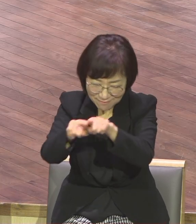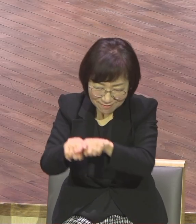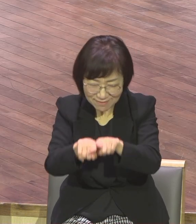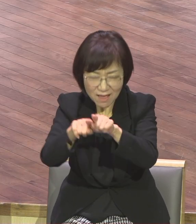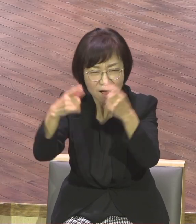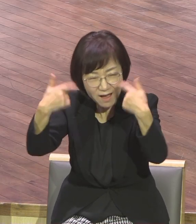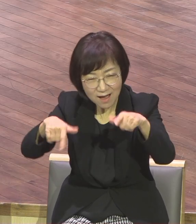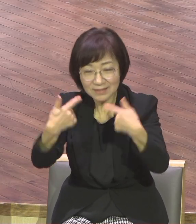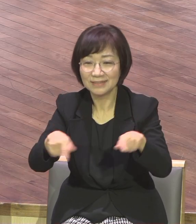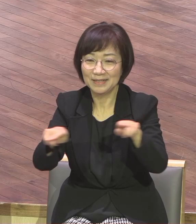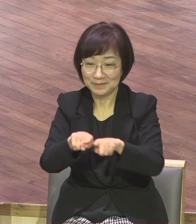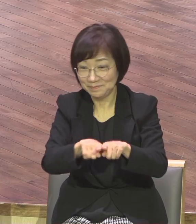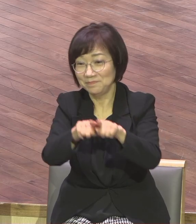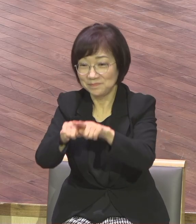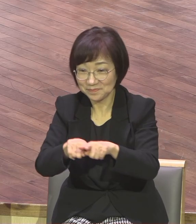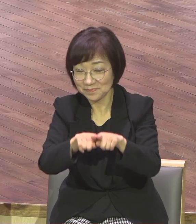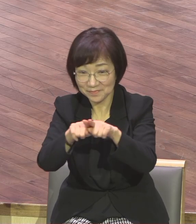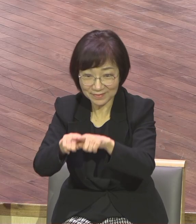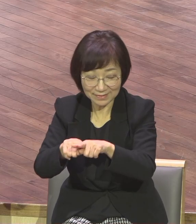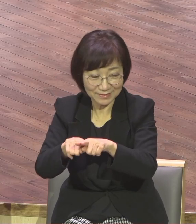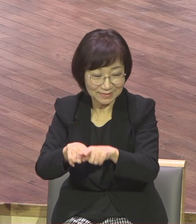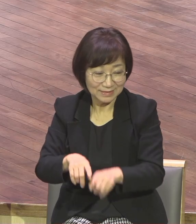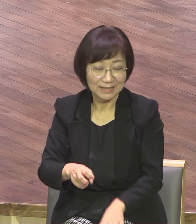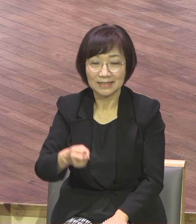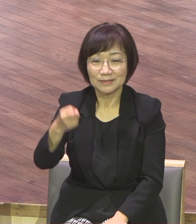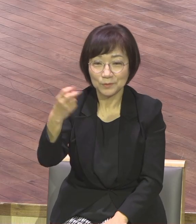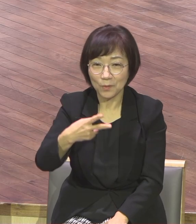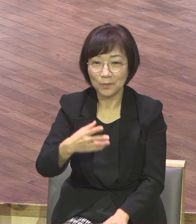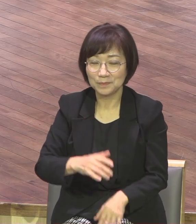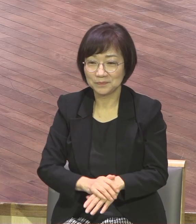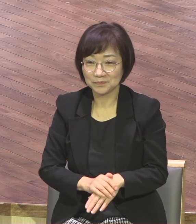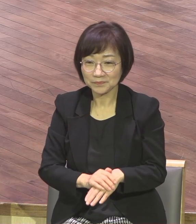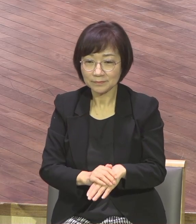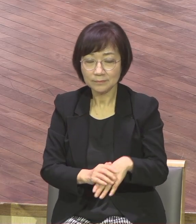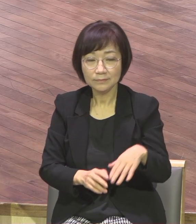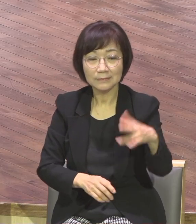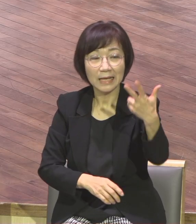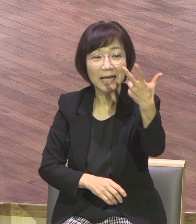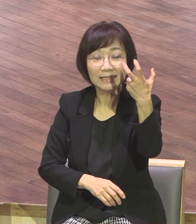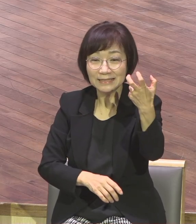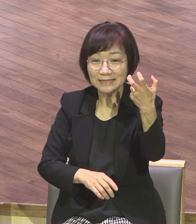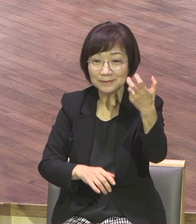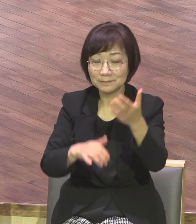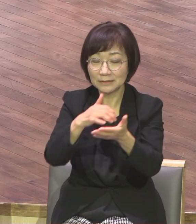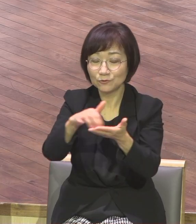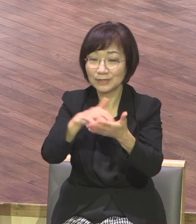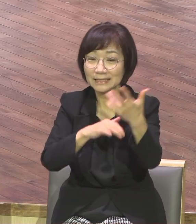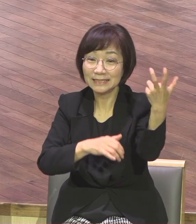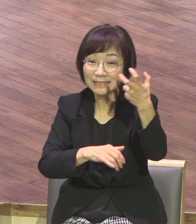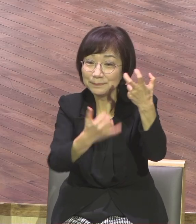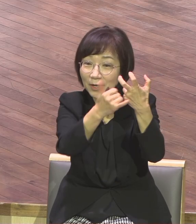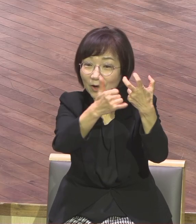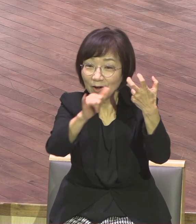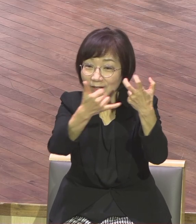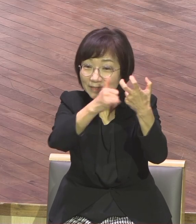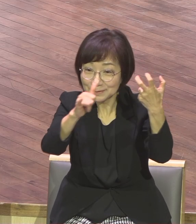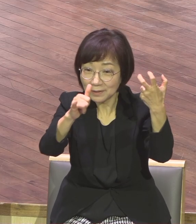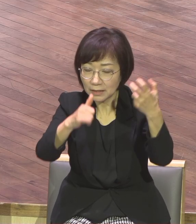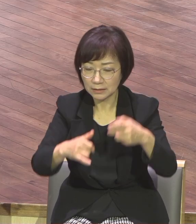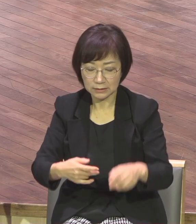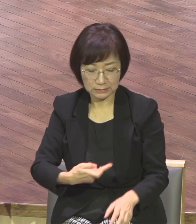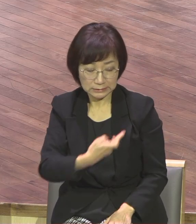동역했습니다. 그리고 이 누가복음 10장에 보면 70인을 또 세웁니다. 열두 제자